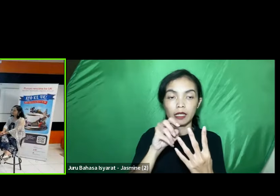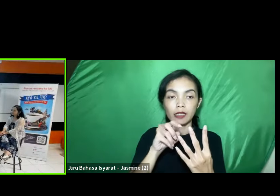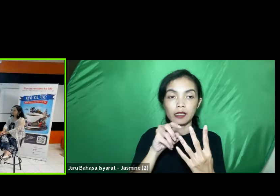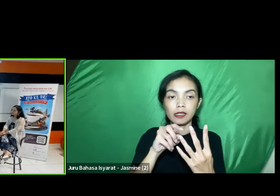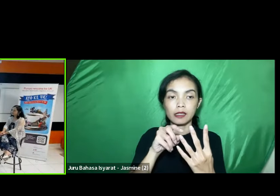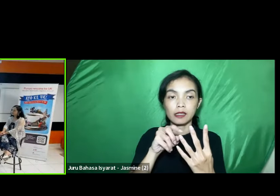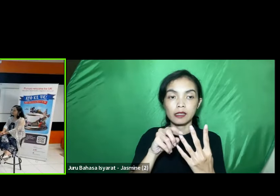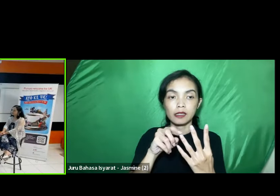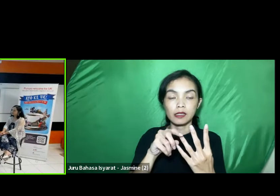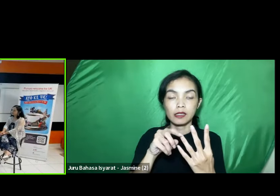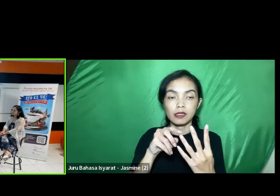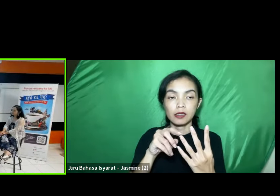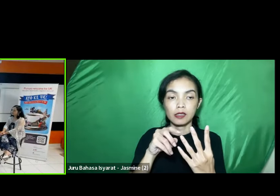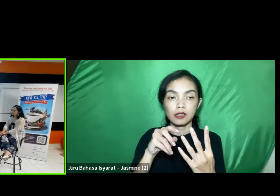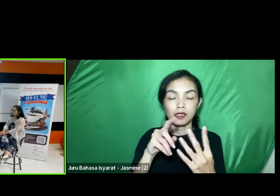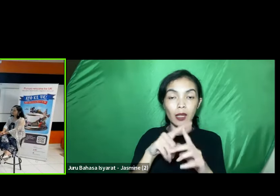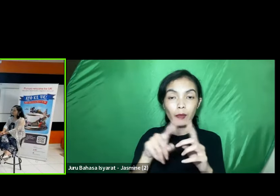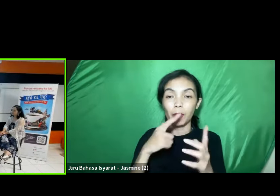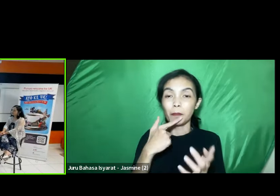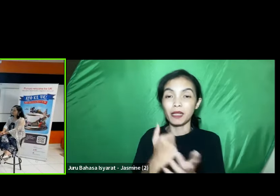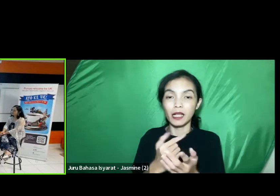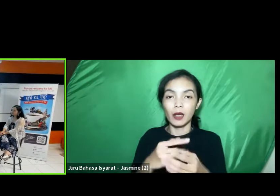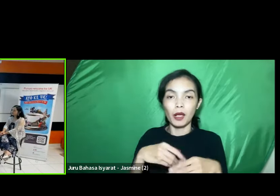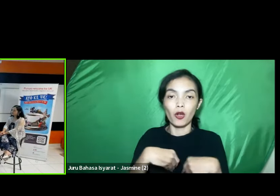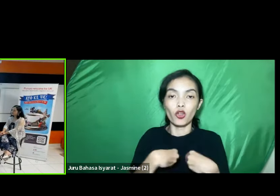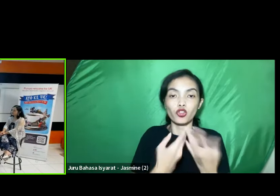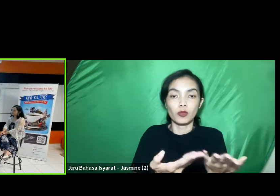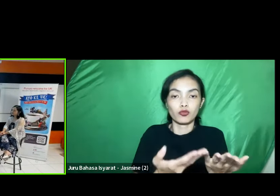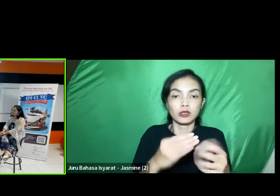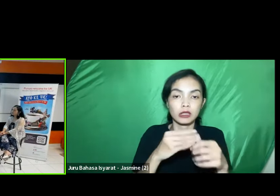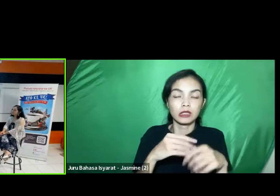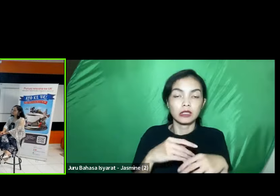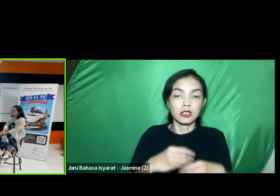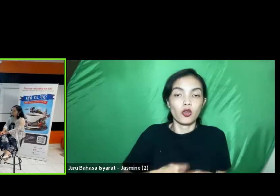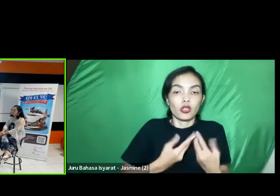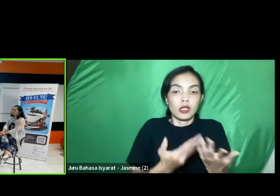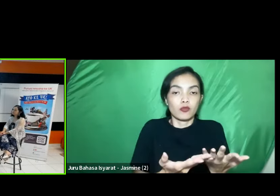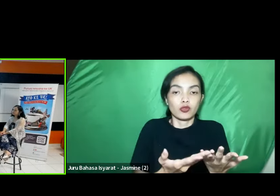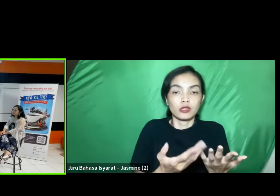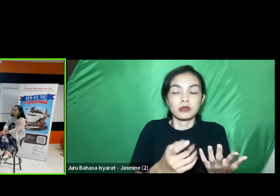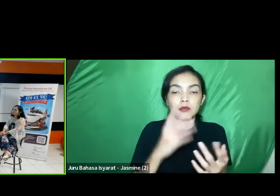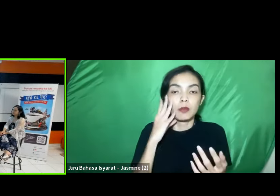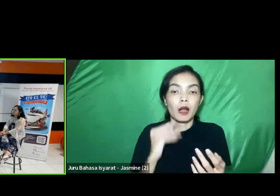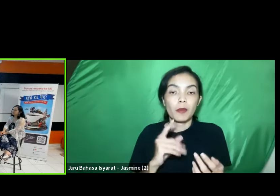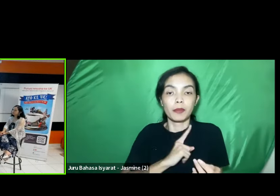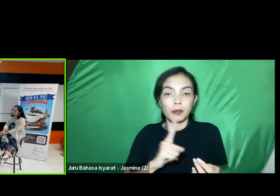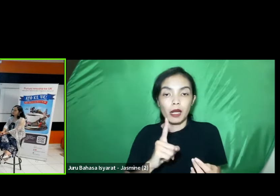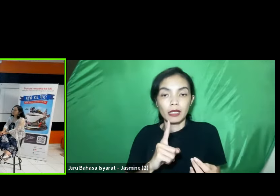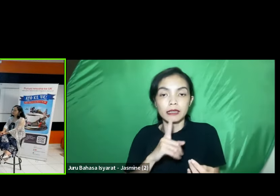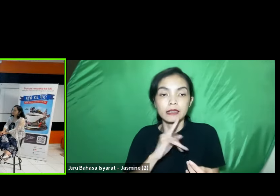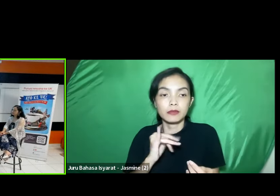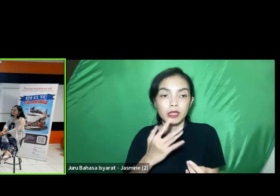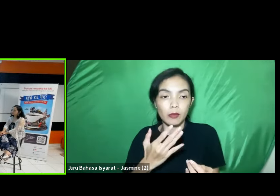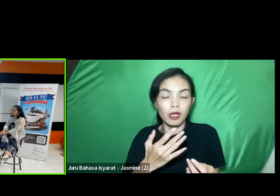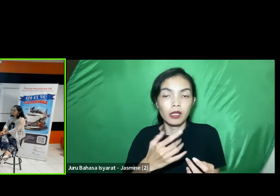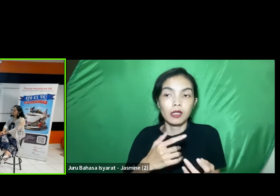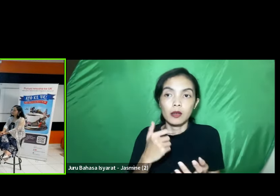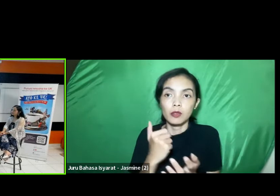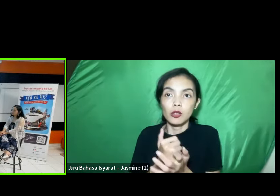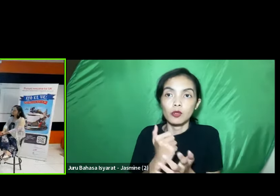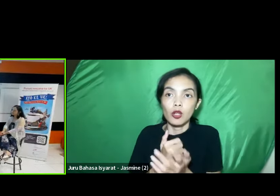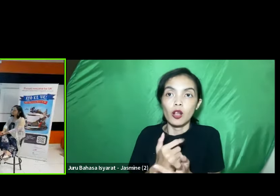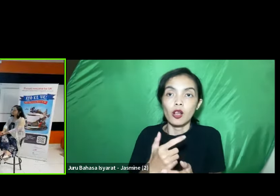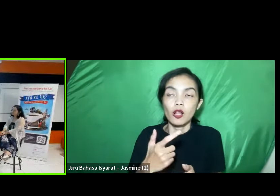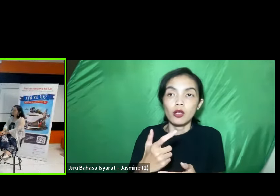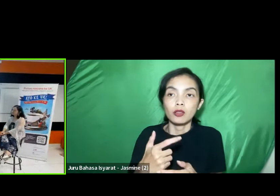What's your contribution What's your eh individual experience di pengalaman tersebut yang benar-benar bisa tadi